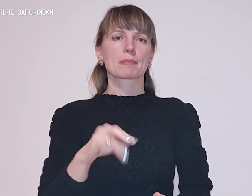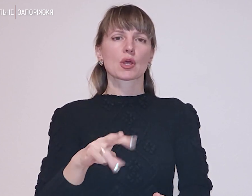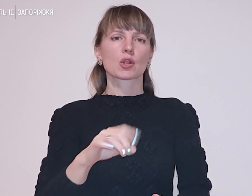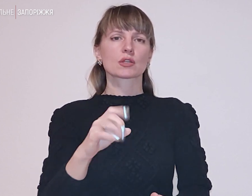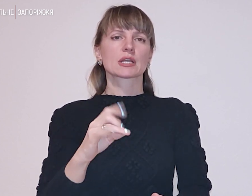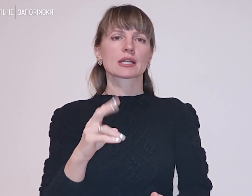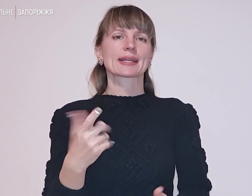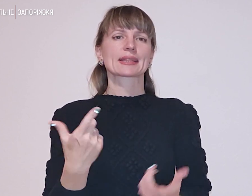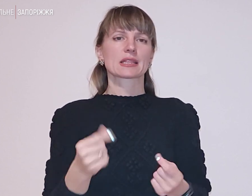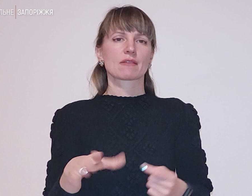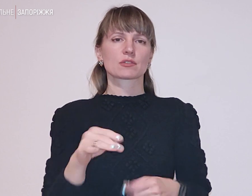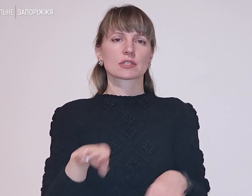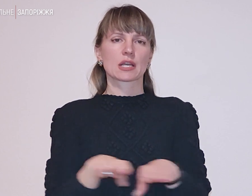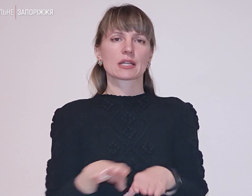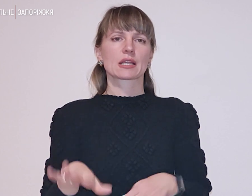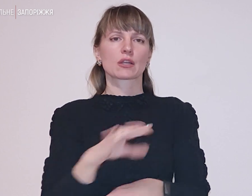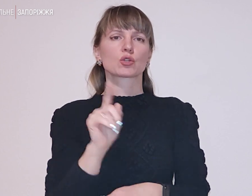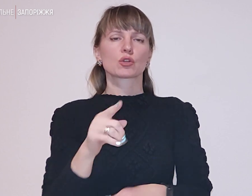де закрита територія, і туди нічого не